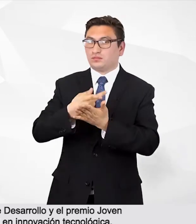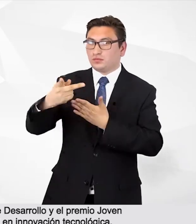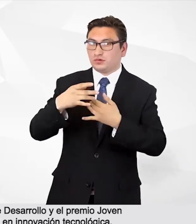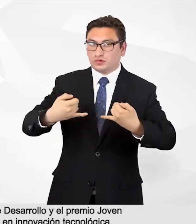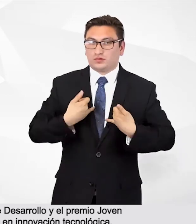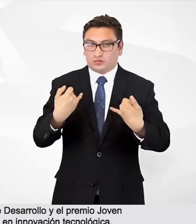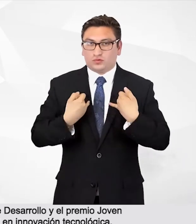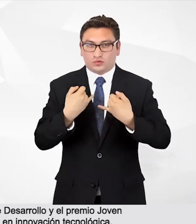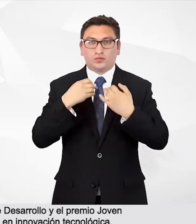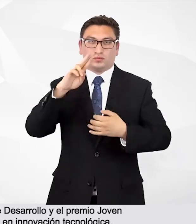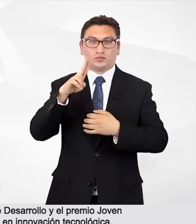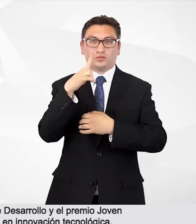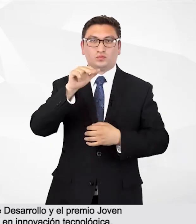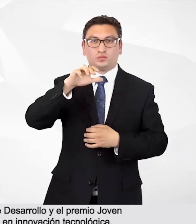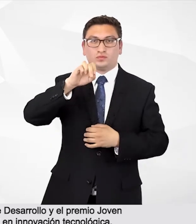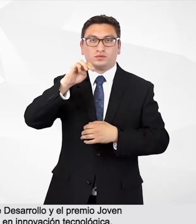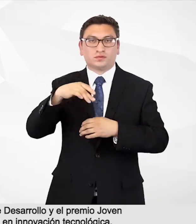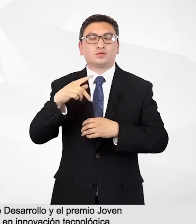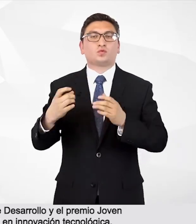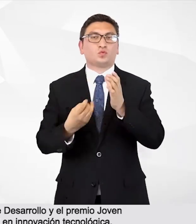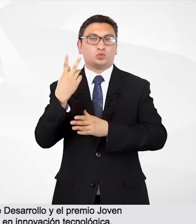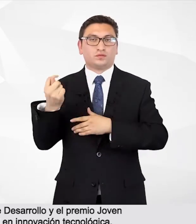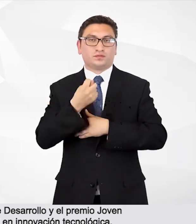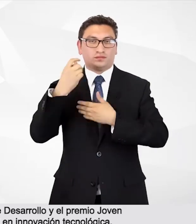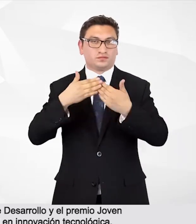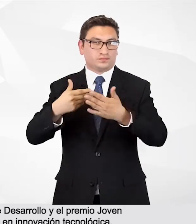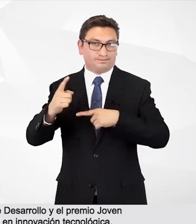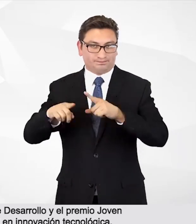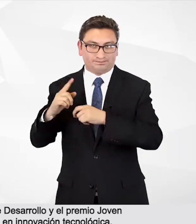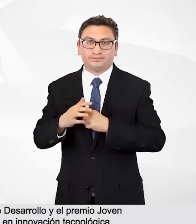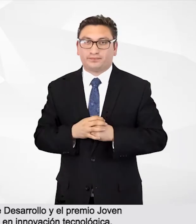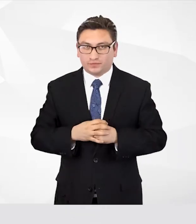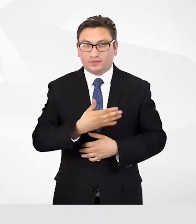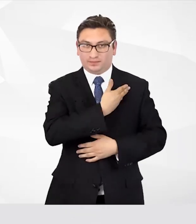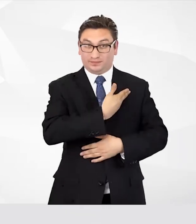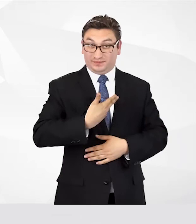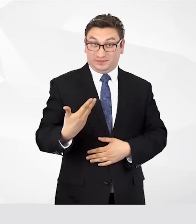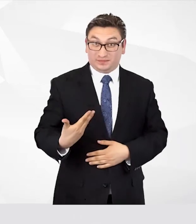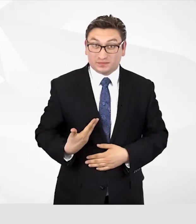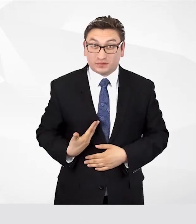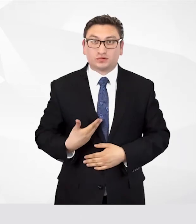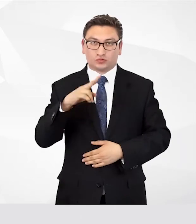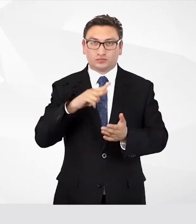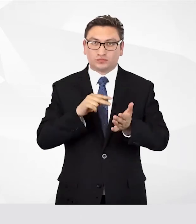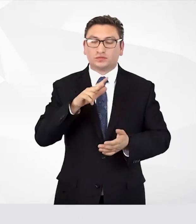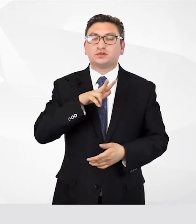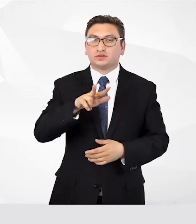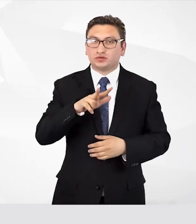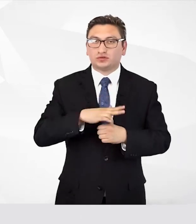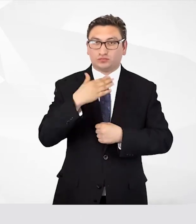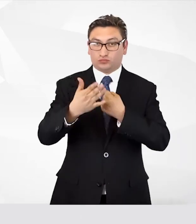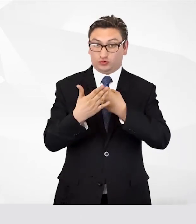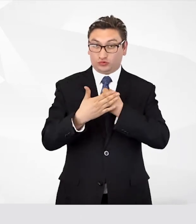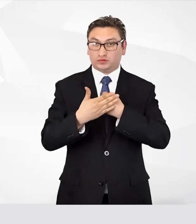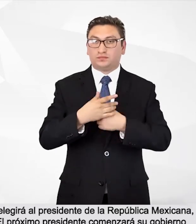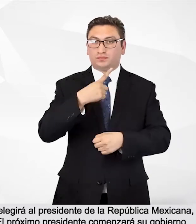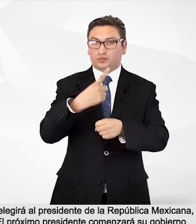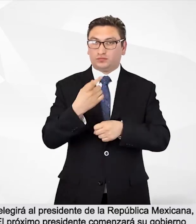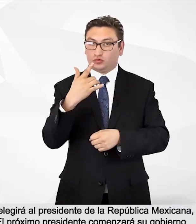premio Joven Investigador de la UNAM en Innovación Tecnológica. Elecciones Presidenciales 2018. En las próximas